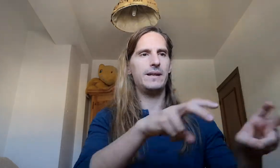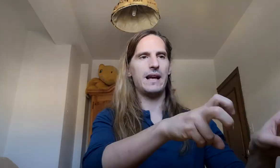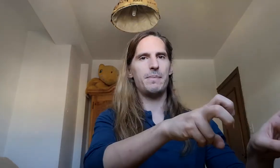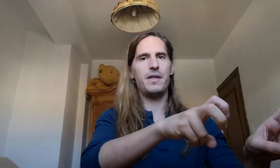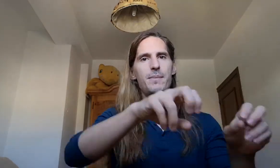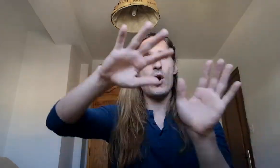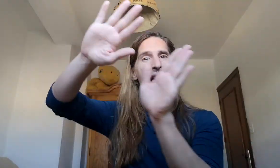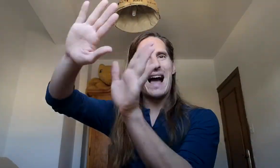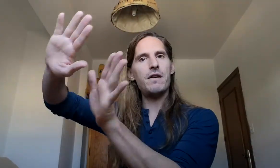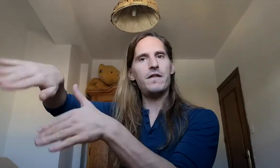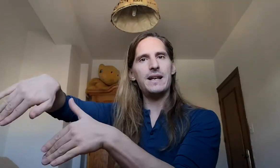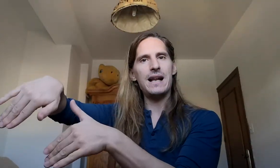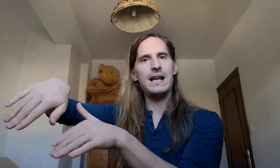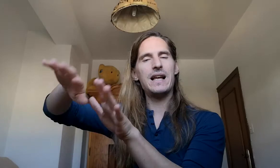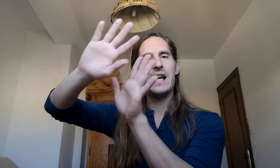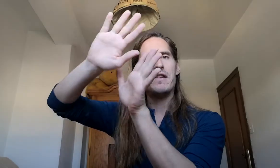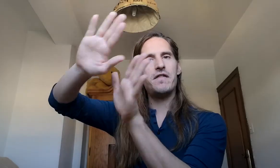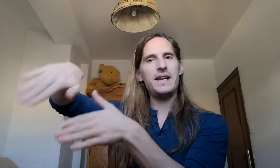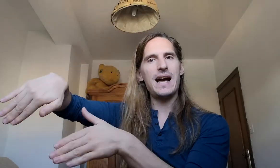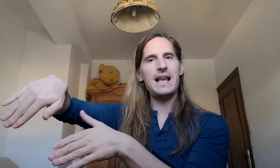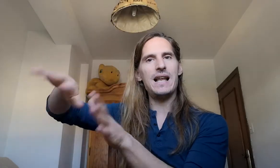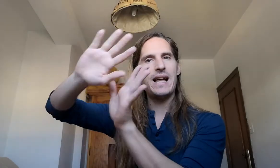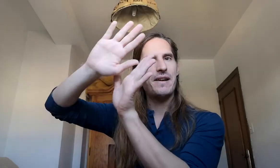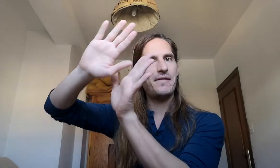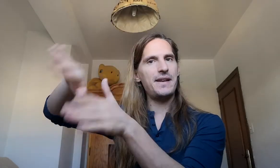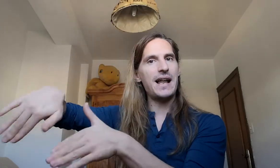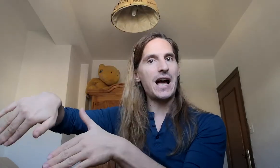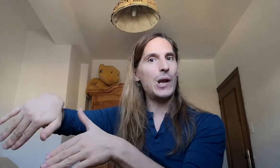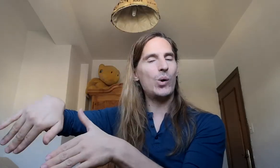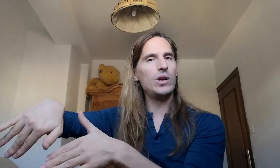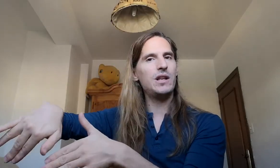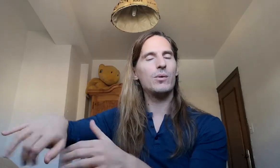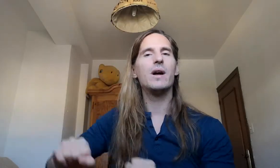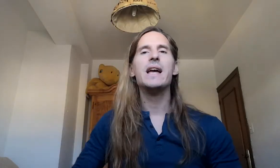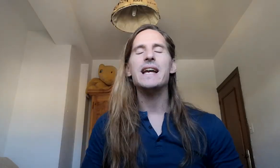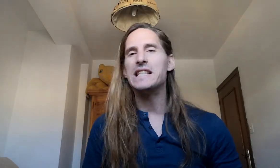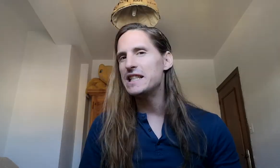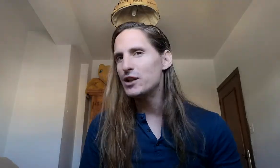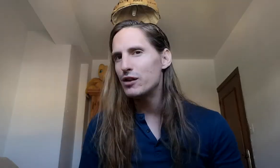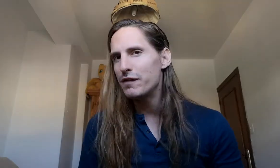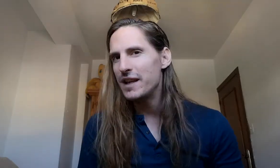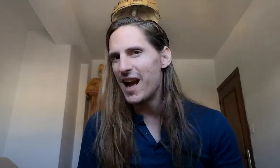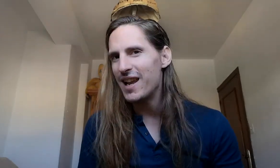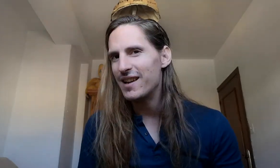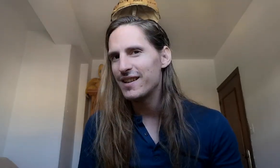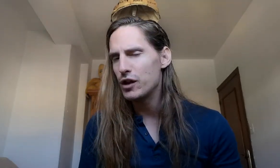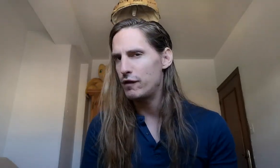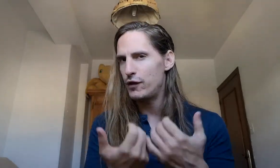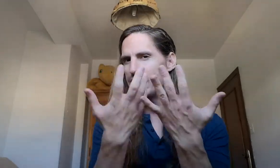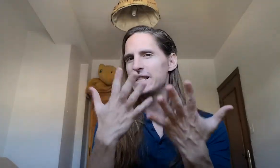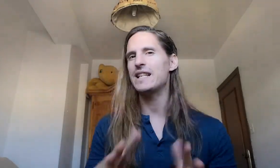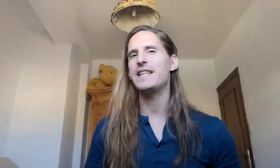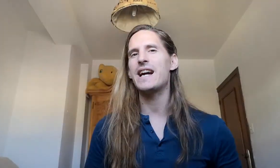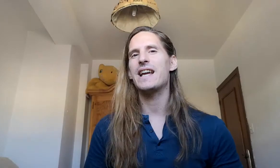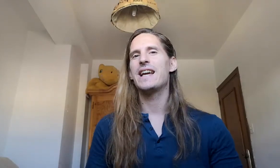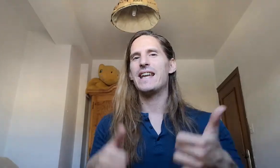Al principio, al final, a lo último. Existe otro final que os voy a enseñar, que